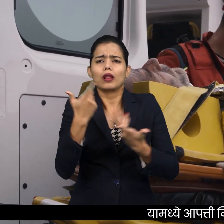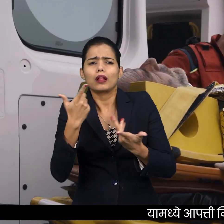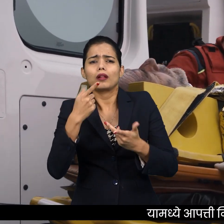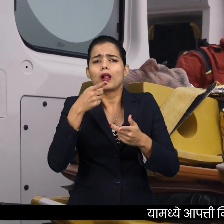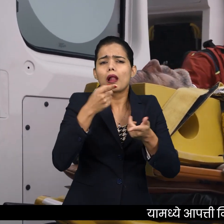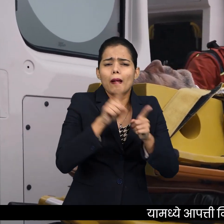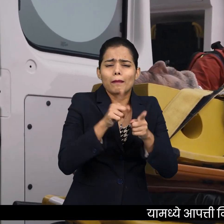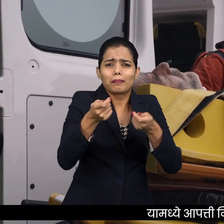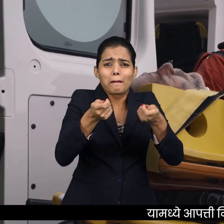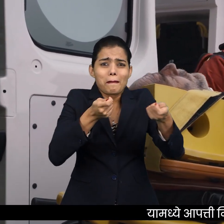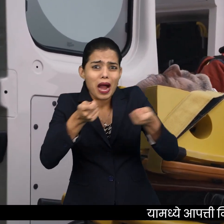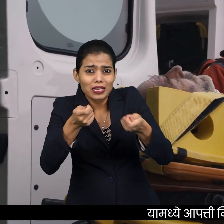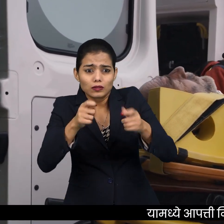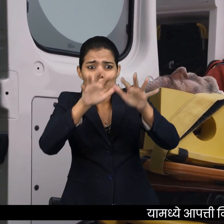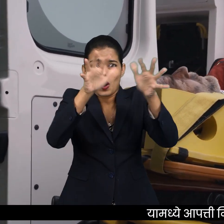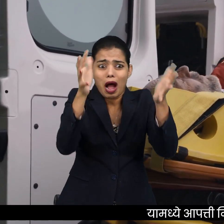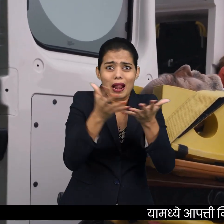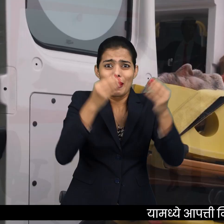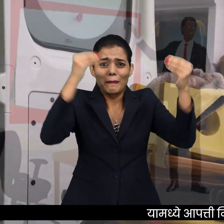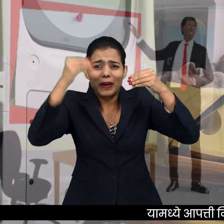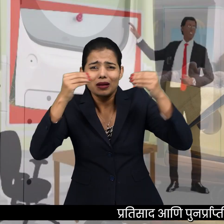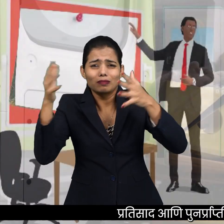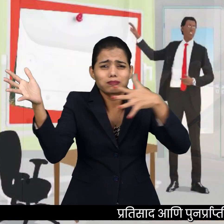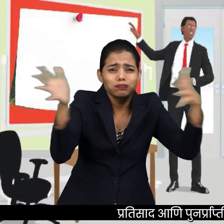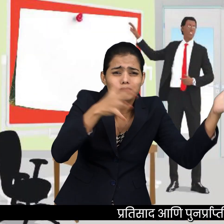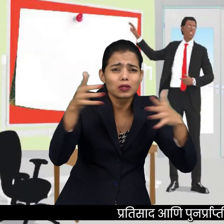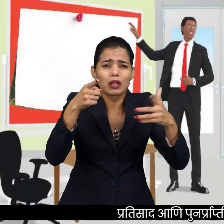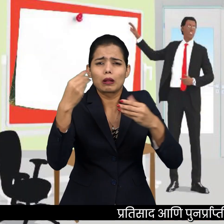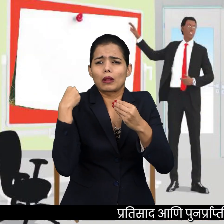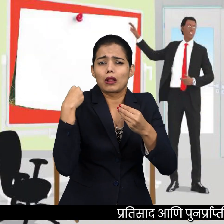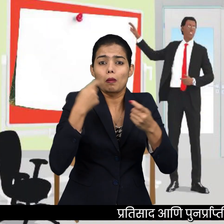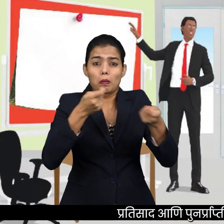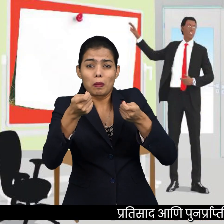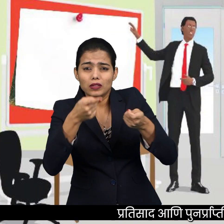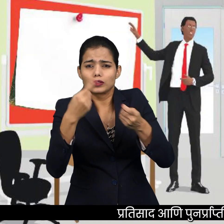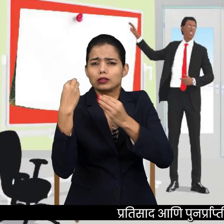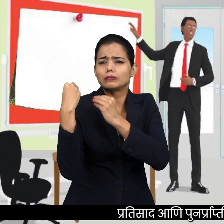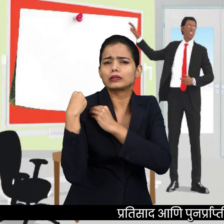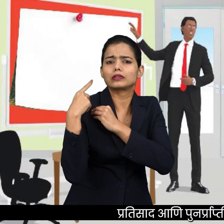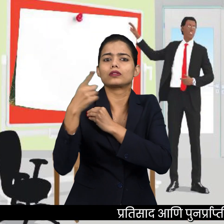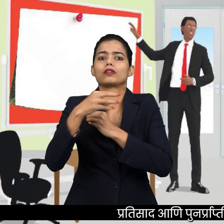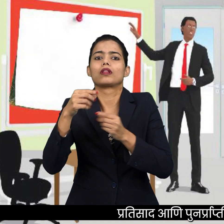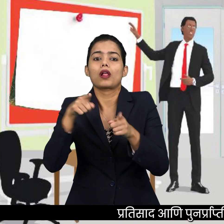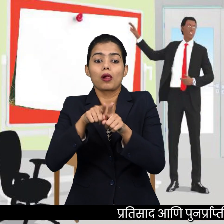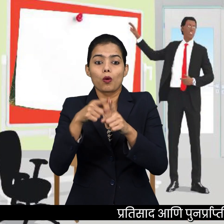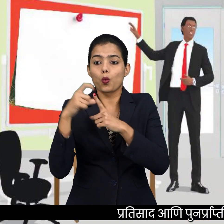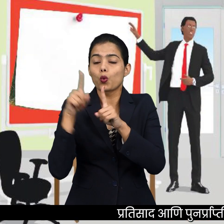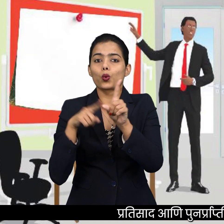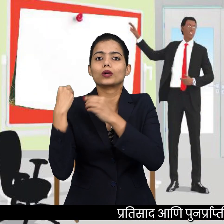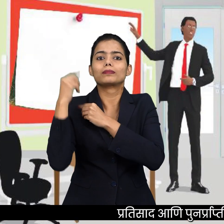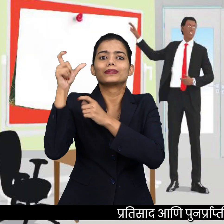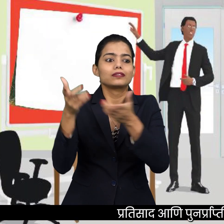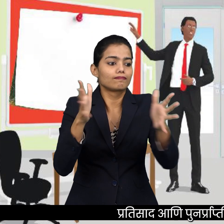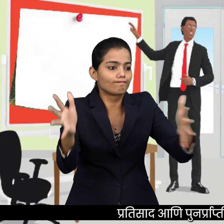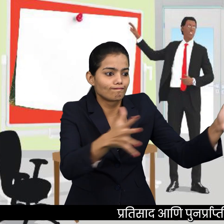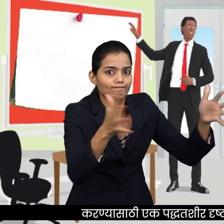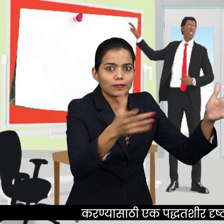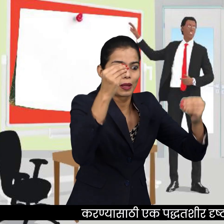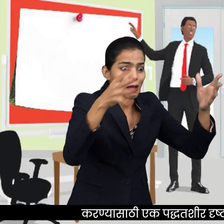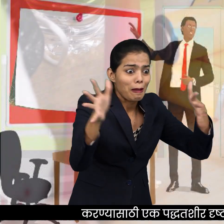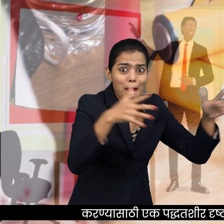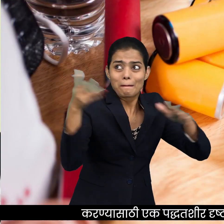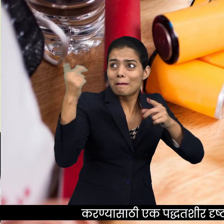यामध्ये आपत्ती निवारण, तयारी, प्रतिसाद आणि पुनर्प्राप्ती कर्तव्ये